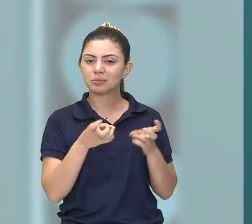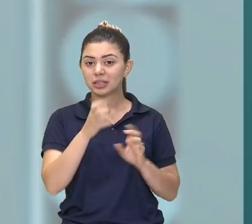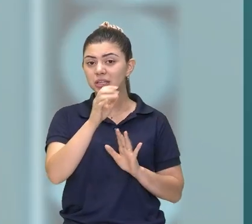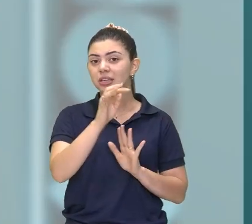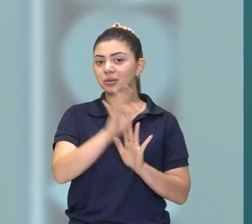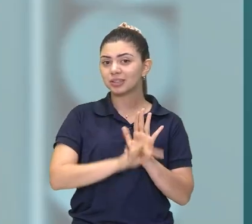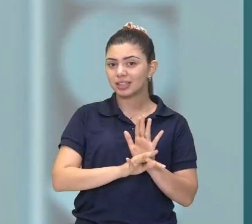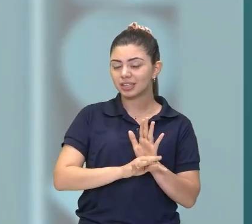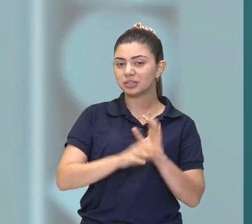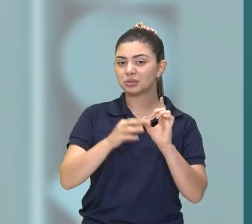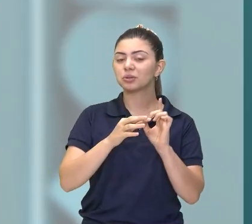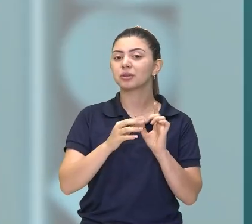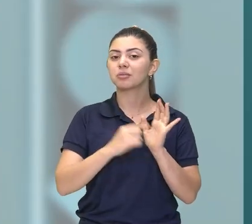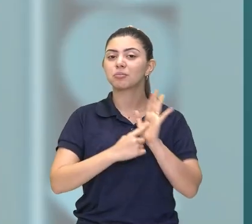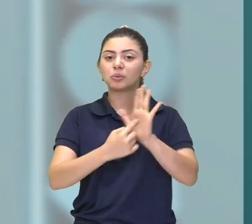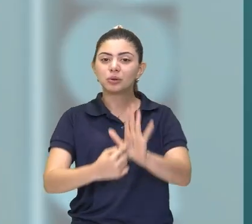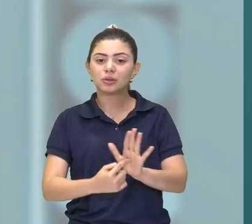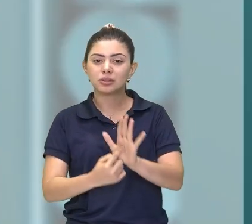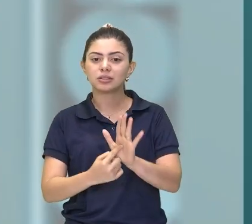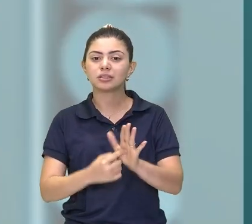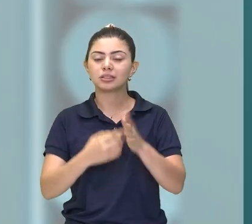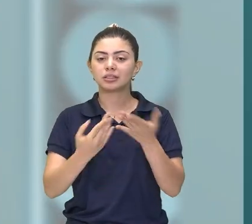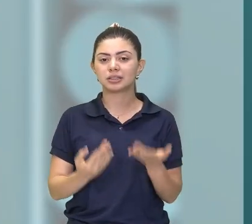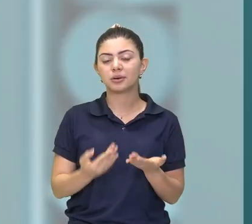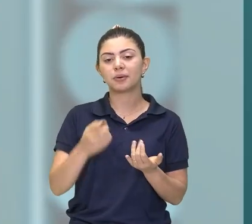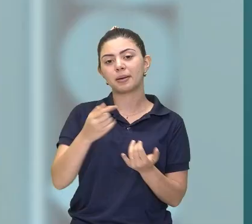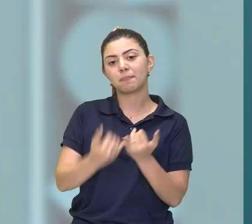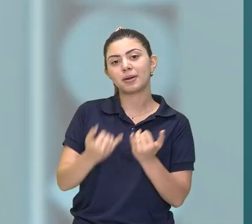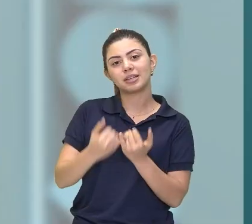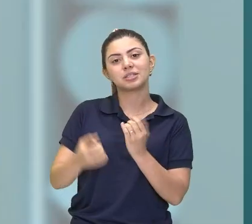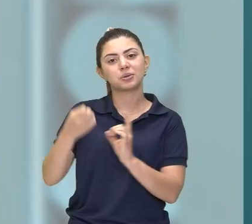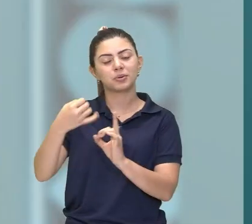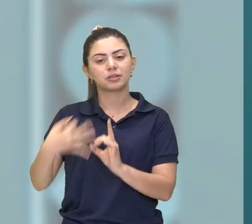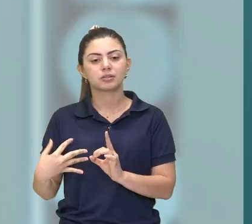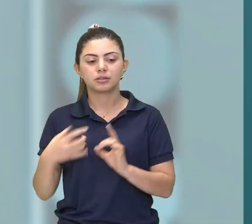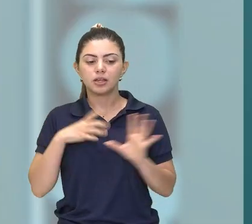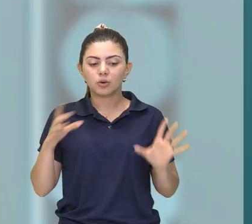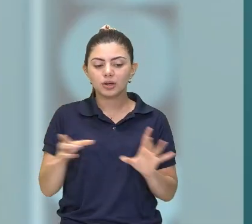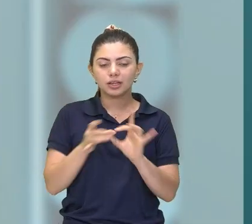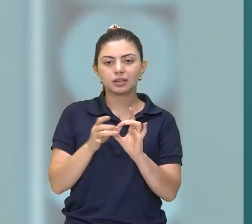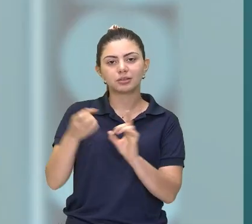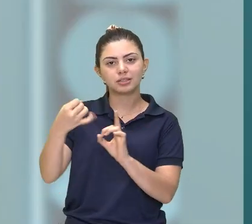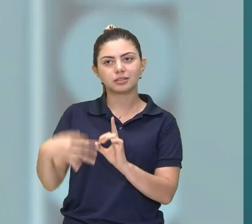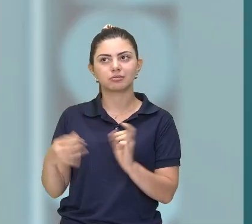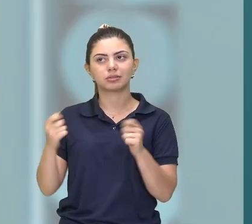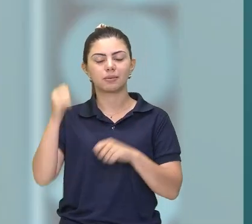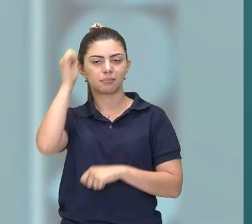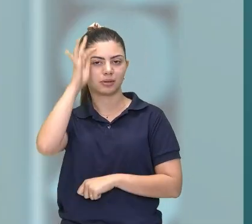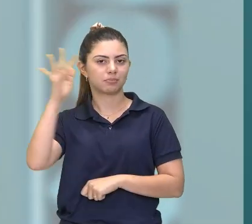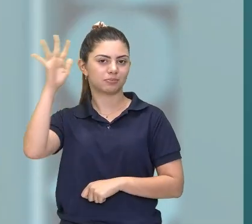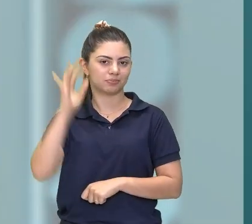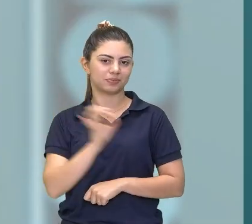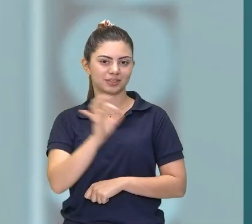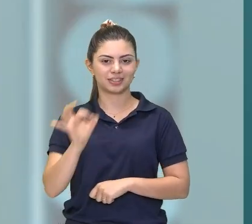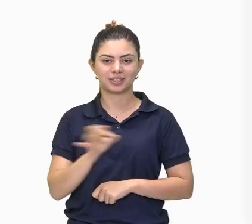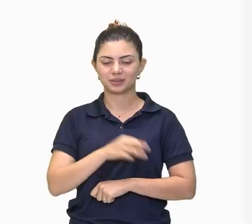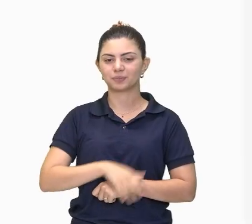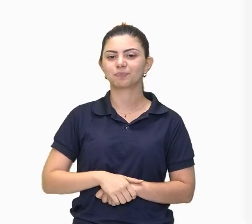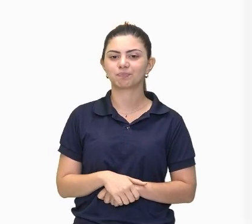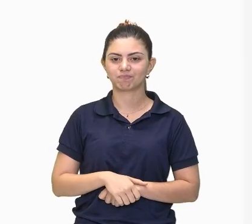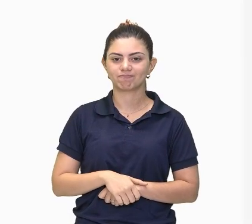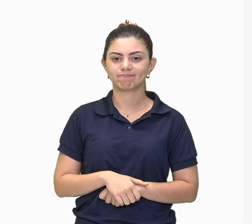expositivo caminha basicamente lado a lado com a descrição para que fique melhor ilustrado, como eu havia falado.